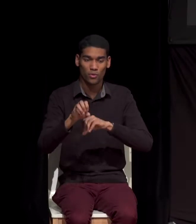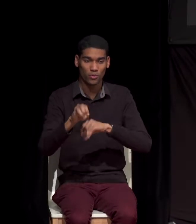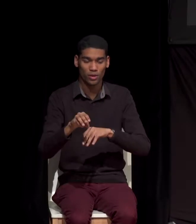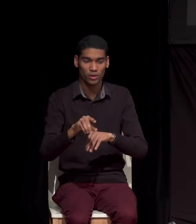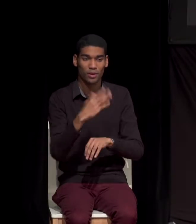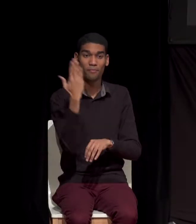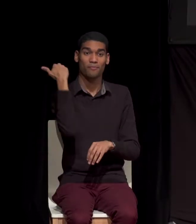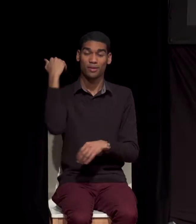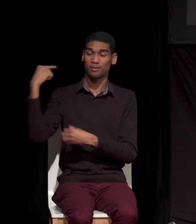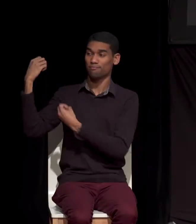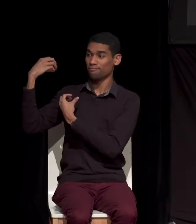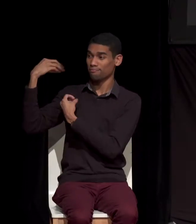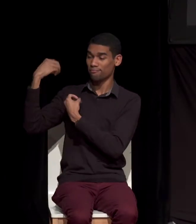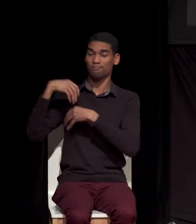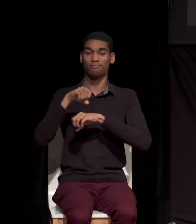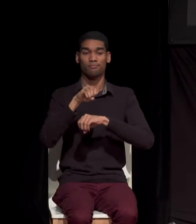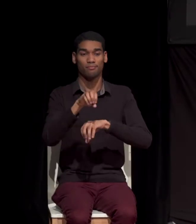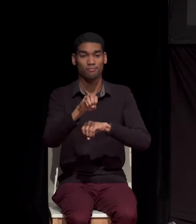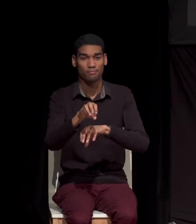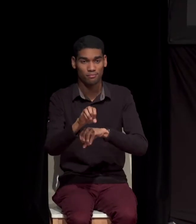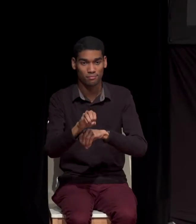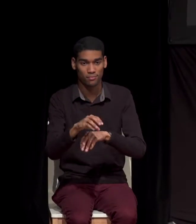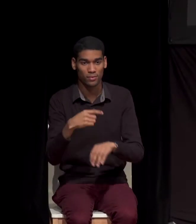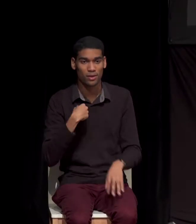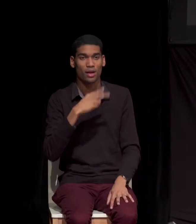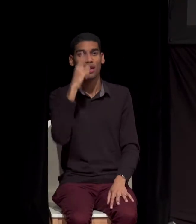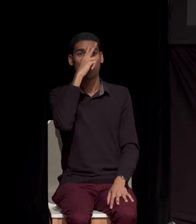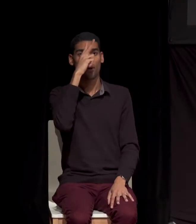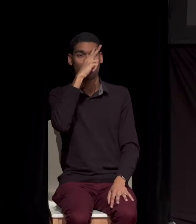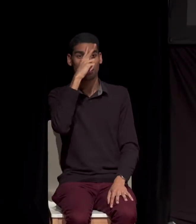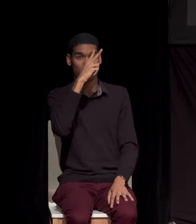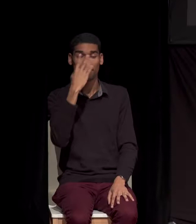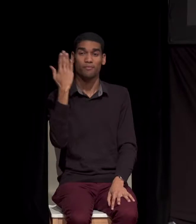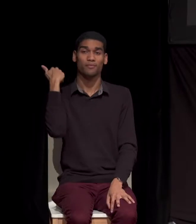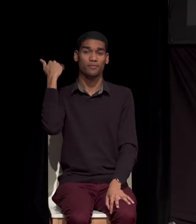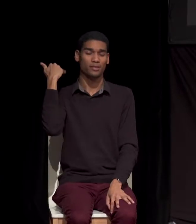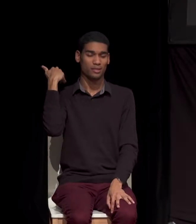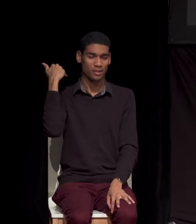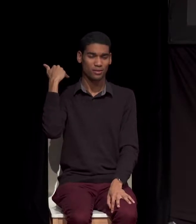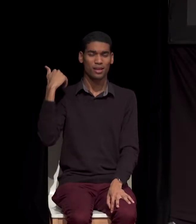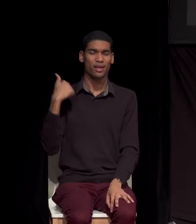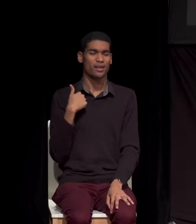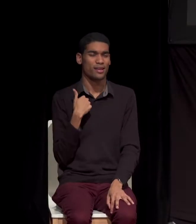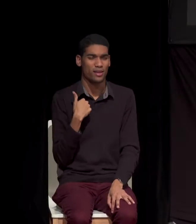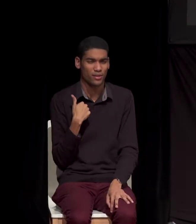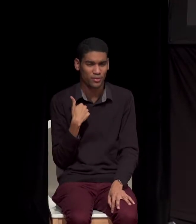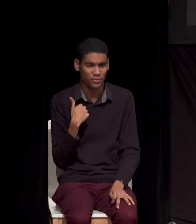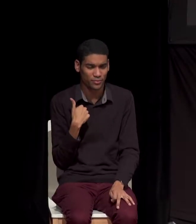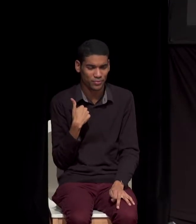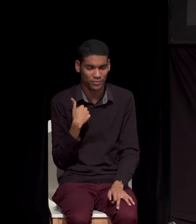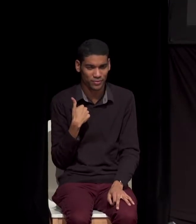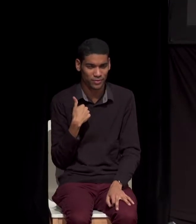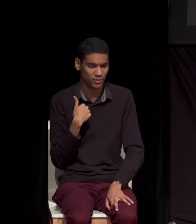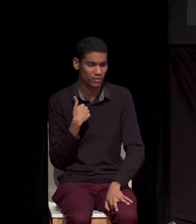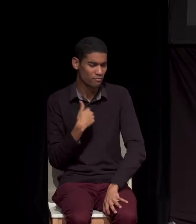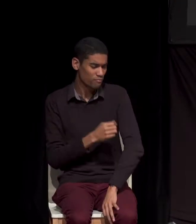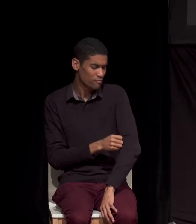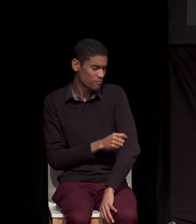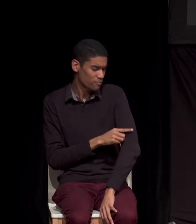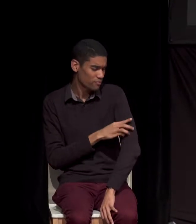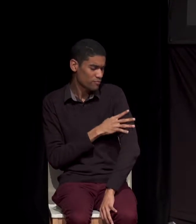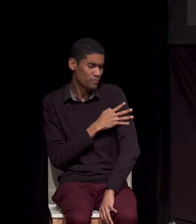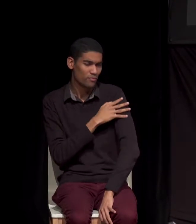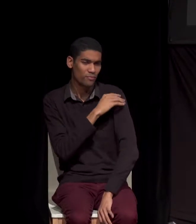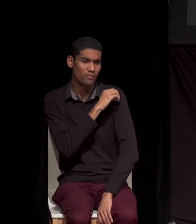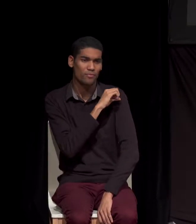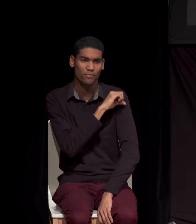recebeu. Eu me lembro muito bem, formada no meu ensino básico